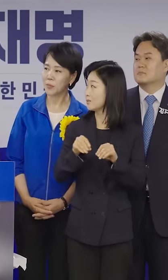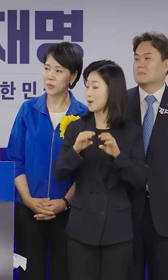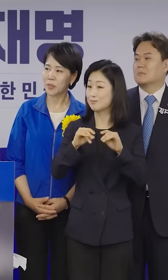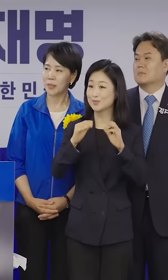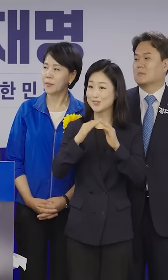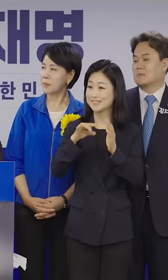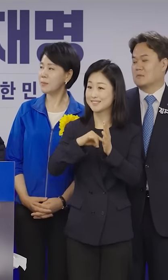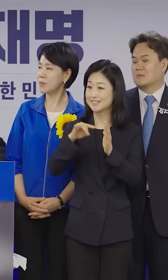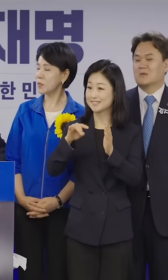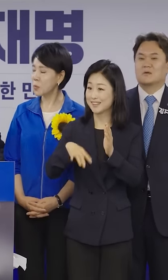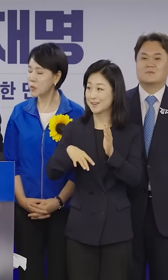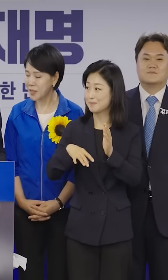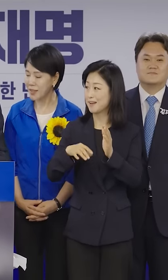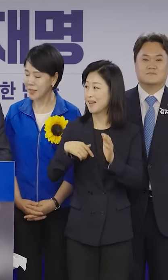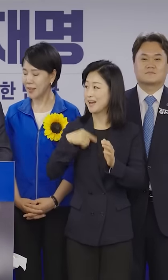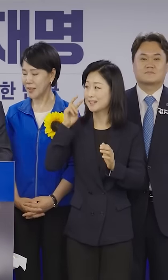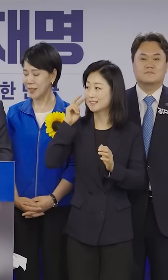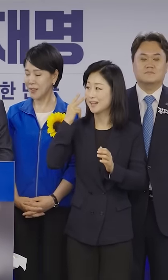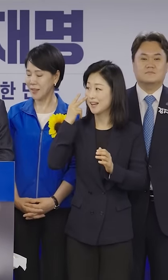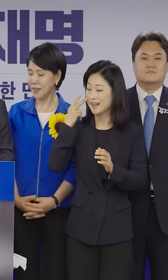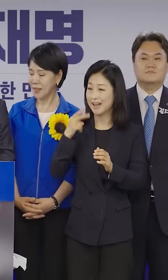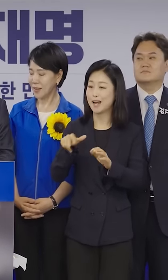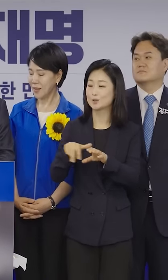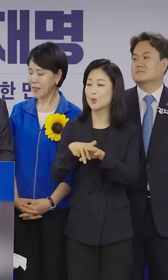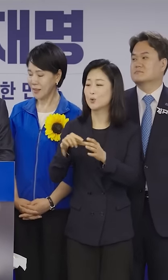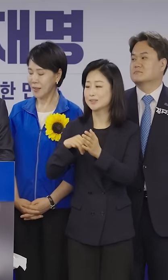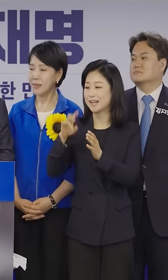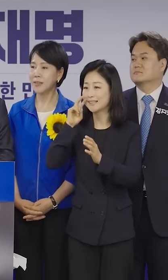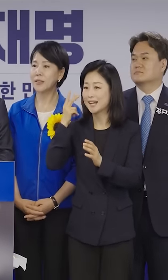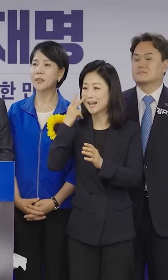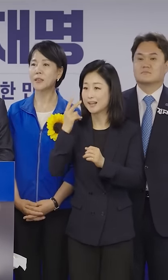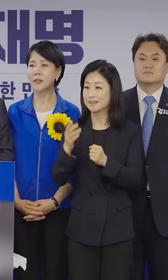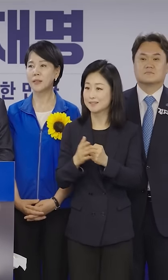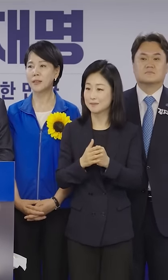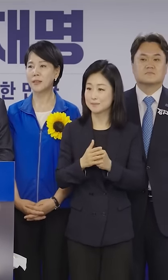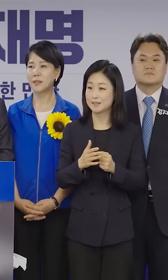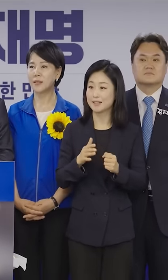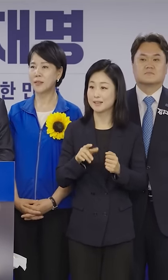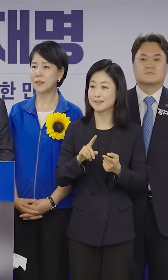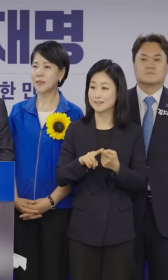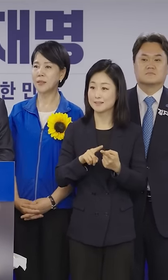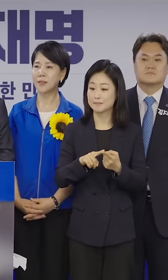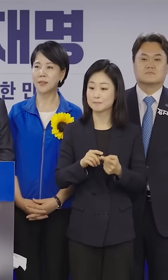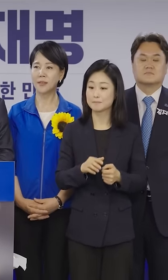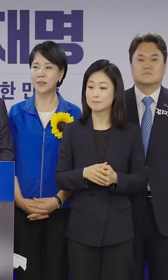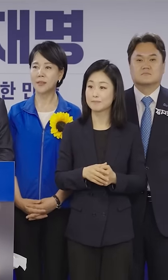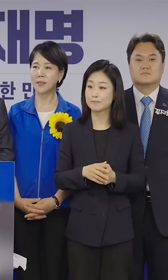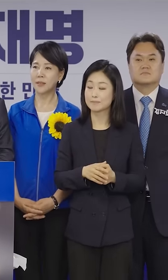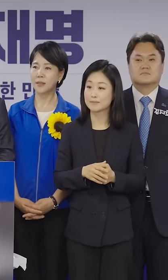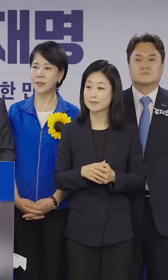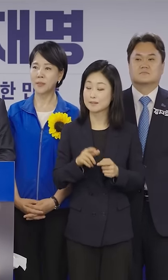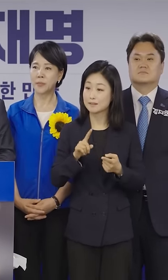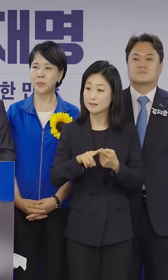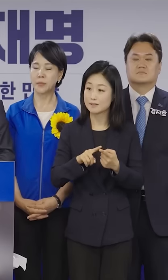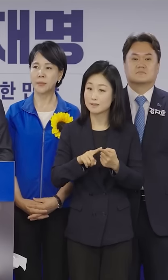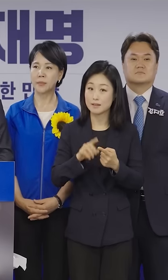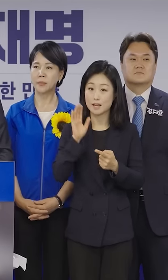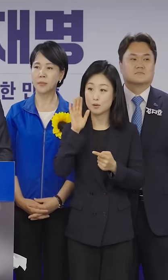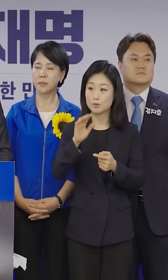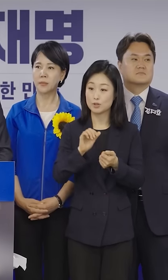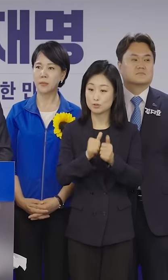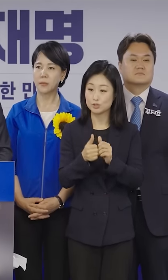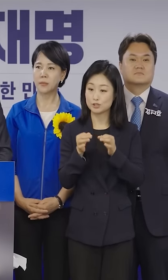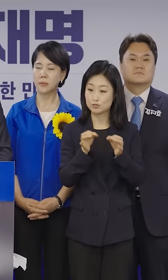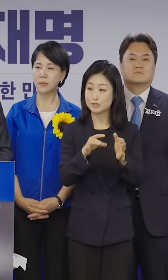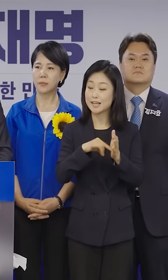종부세에서 종부세 제가 종교세로 들어가지고 네네네 종부세라고 저는 이해를 했었는데 그럼 금투세는 내년 1월